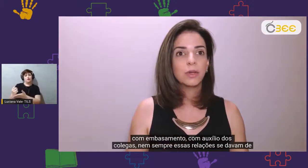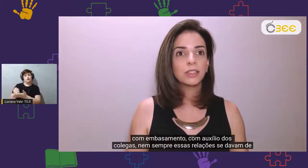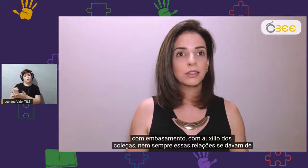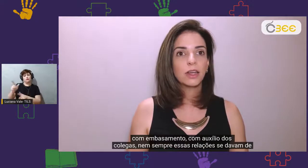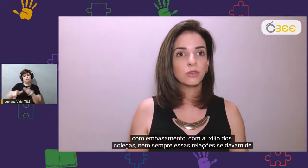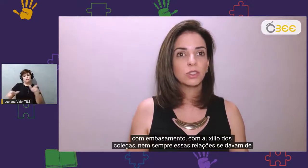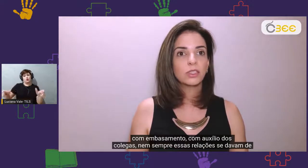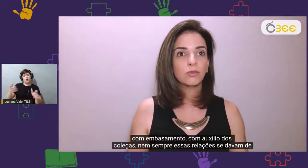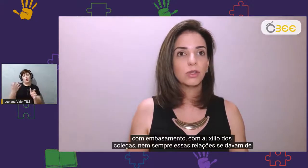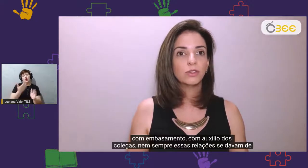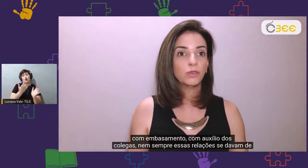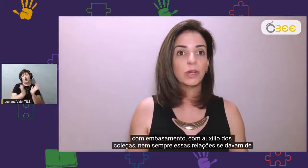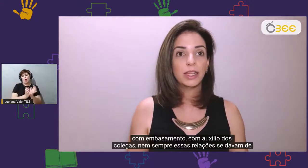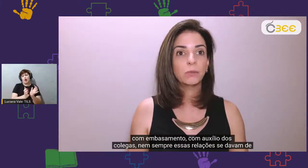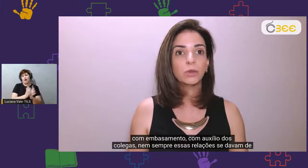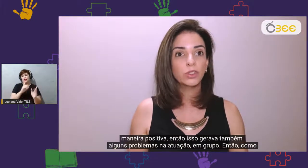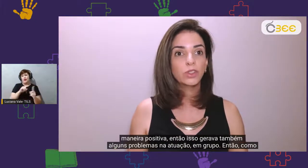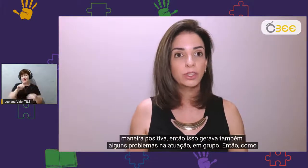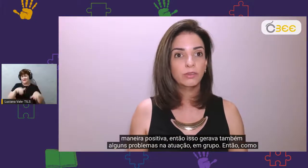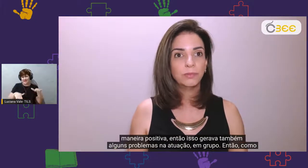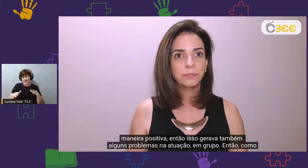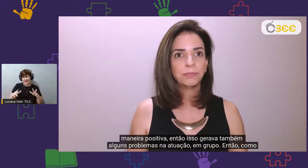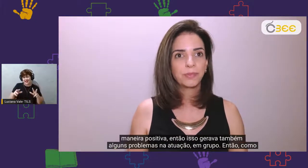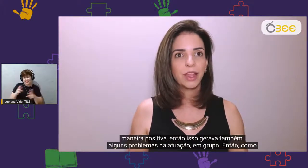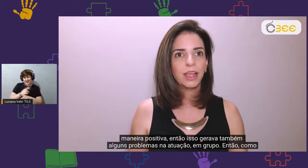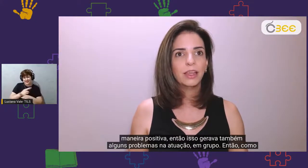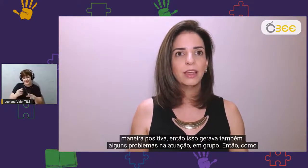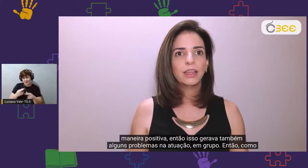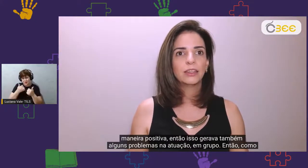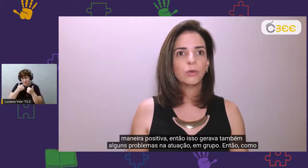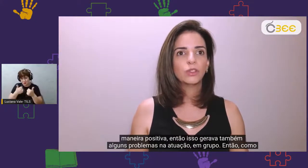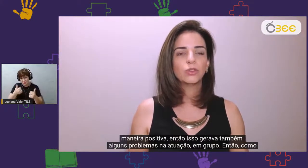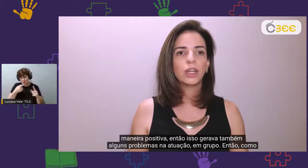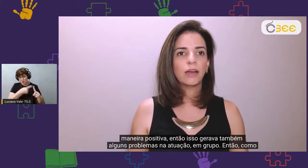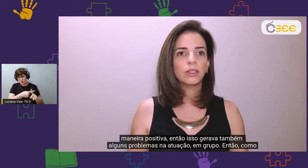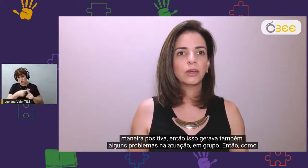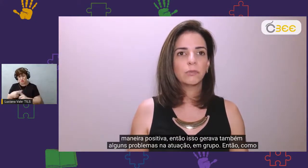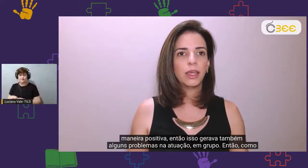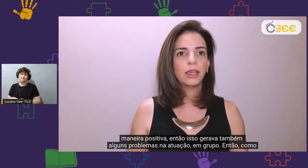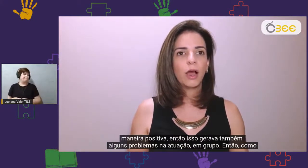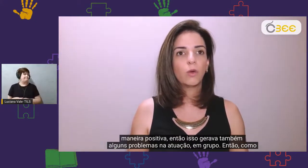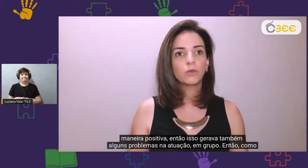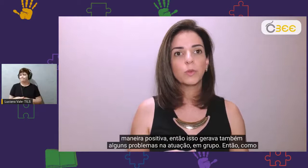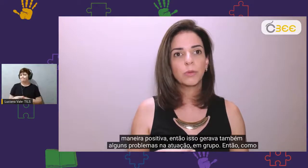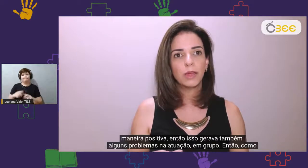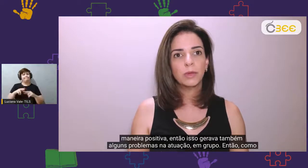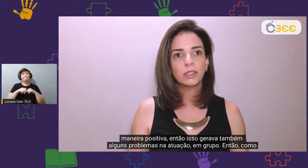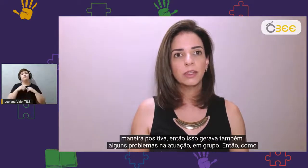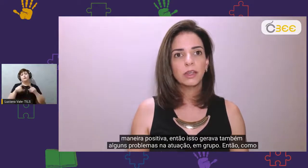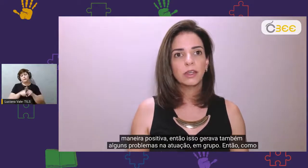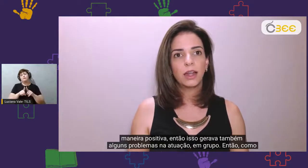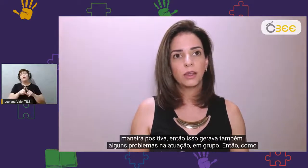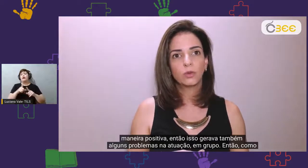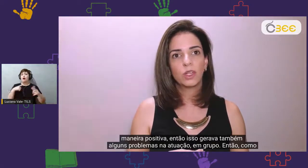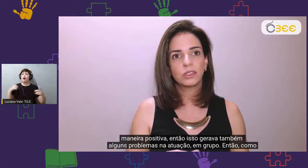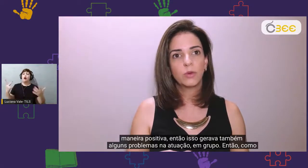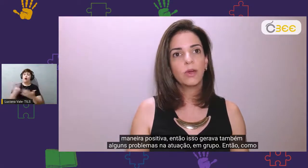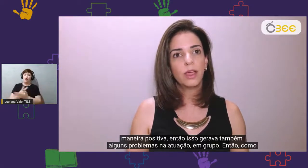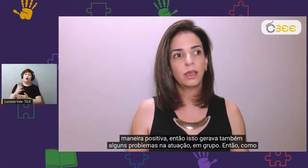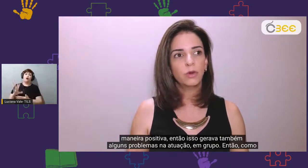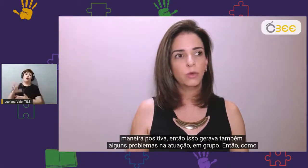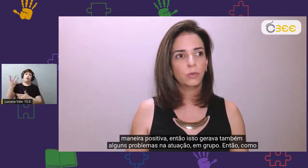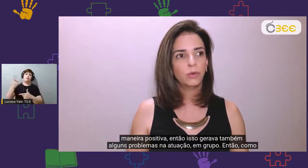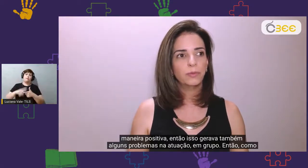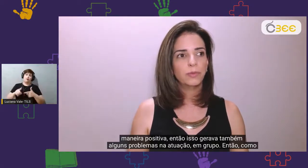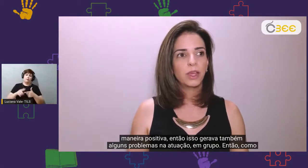Nem sempre essas relações se davam de maneira positiva, né? Então, isso gerava também alguns problemas na